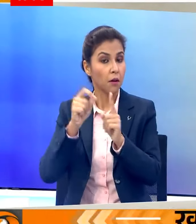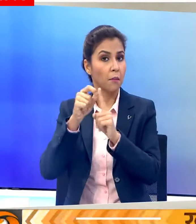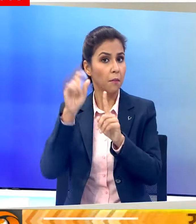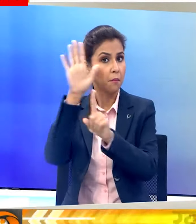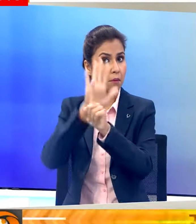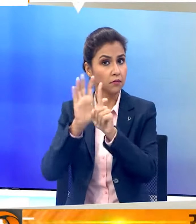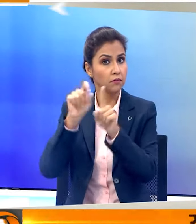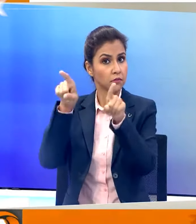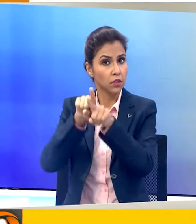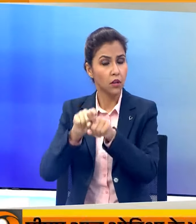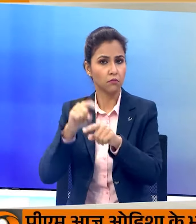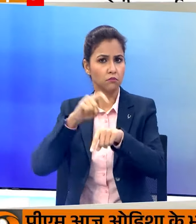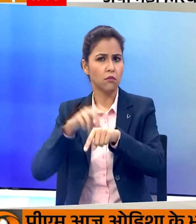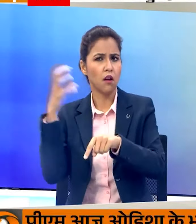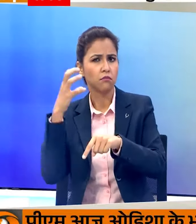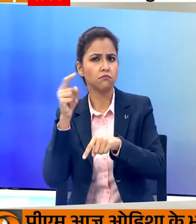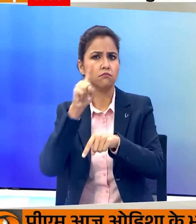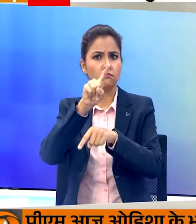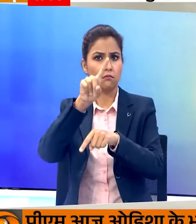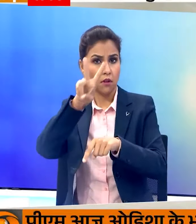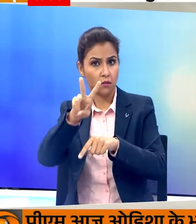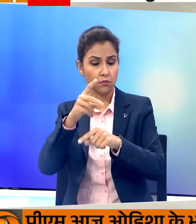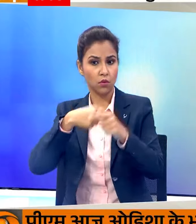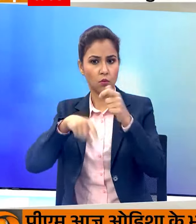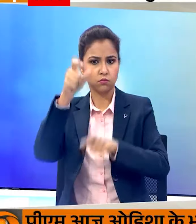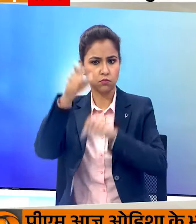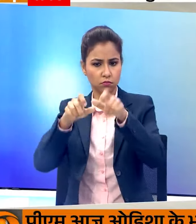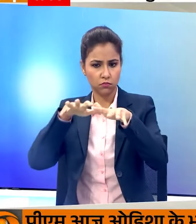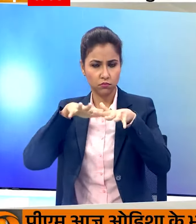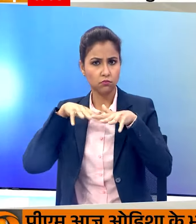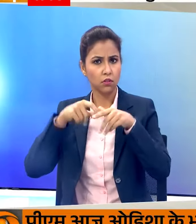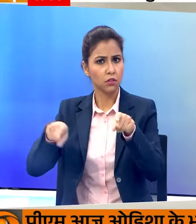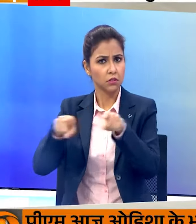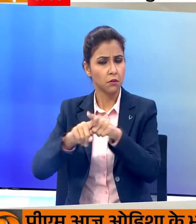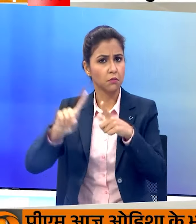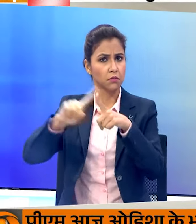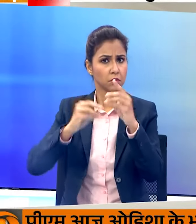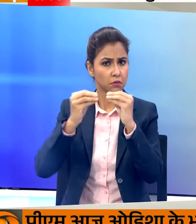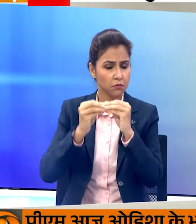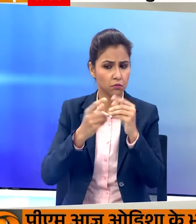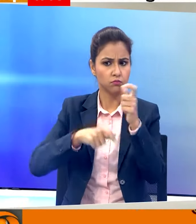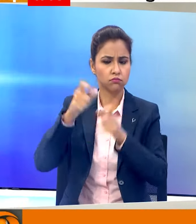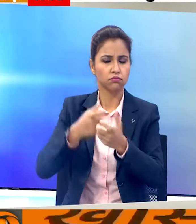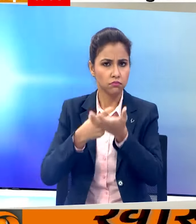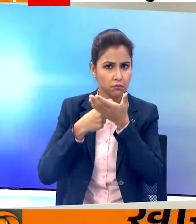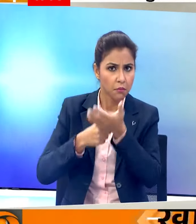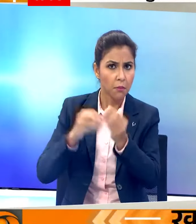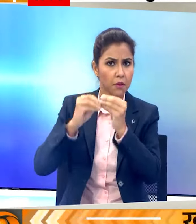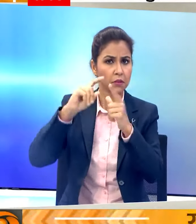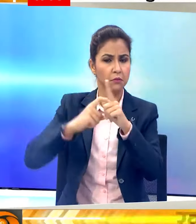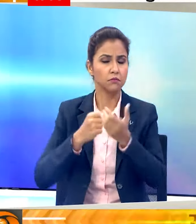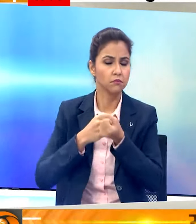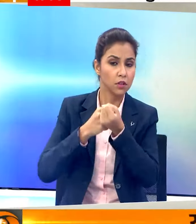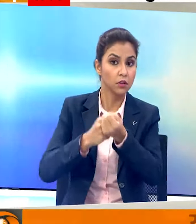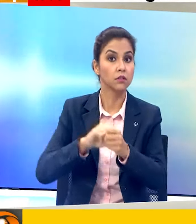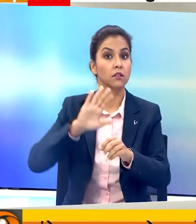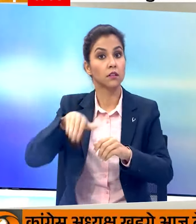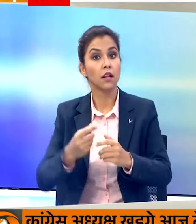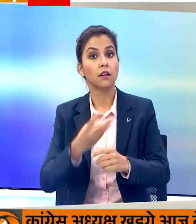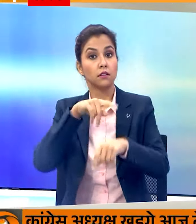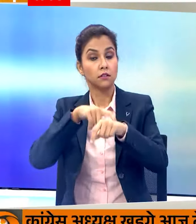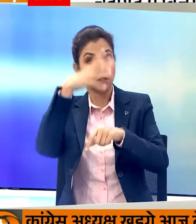12 बजे रोड शो कर जनता से भाजपा के पक्ष में मतदान की अपील करेंगे जिसके बाद वह शाम 4 बजे